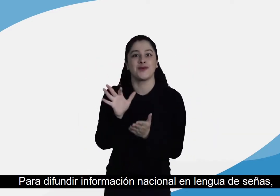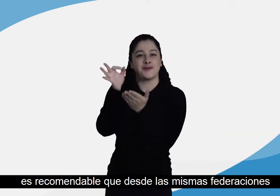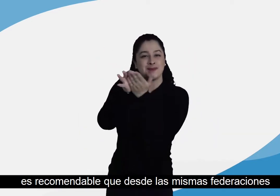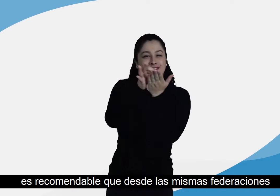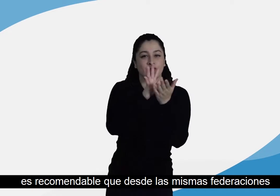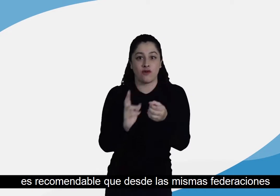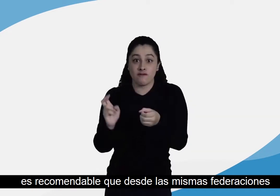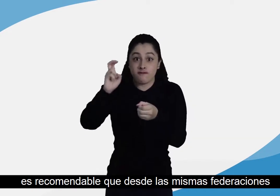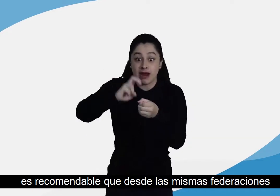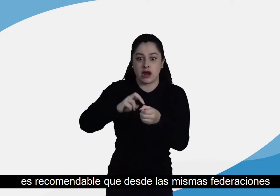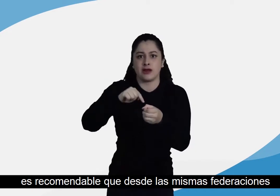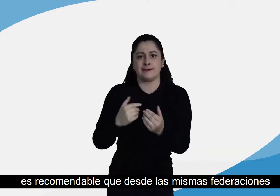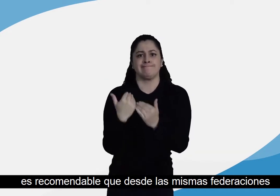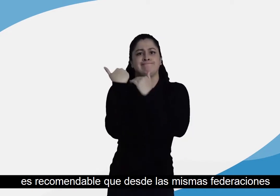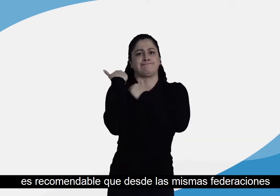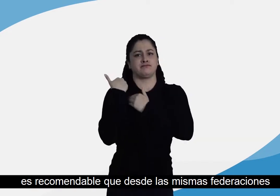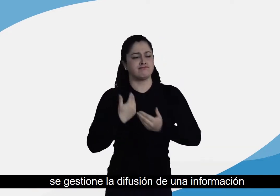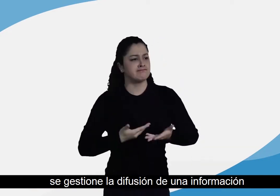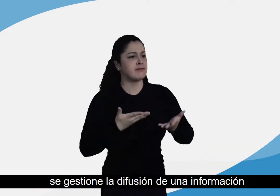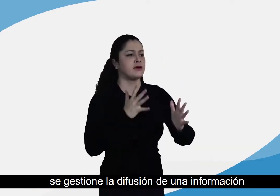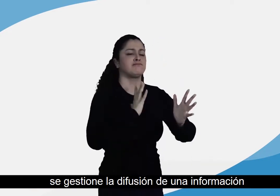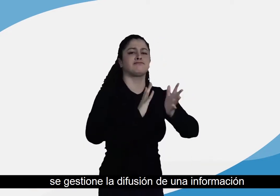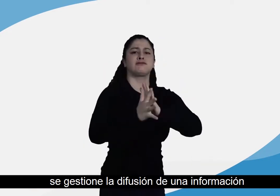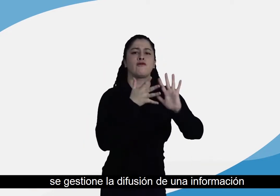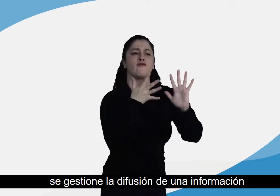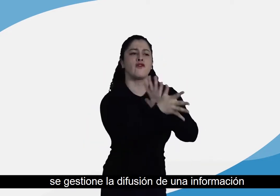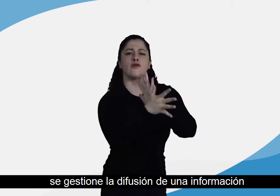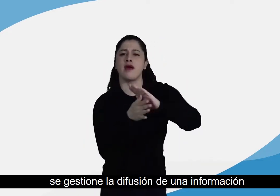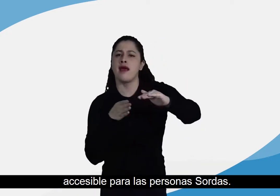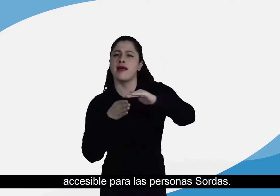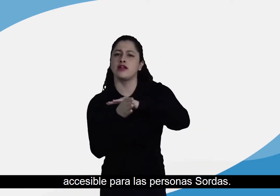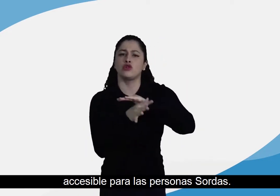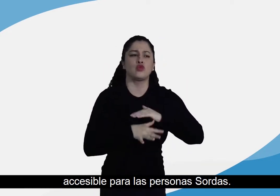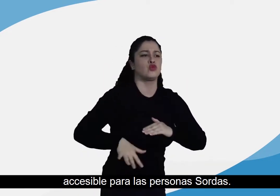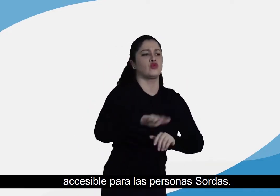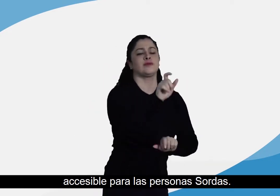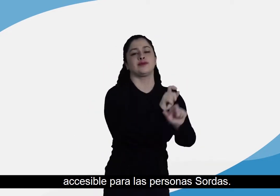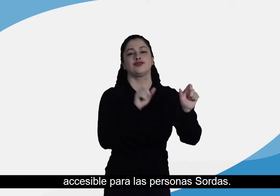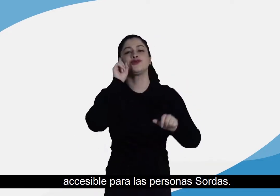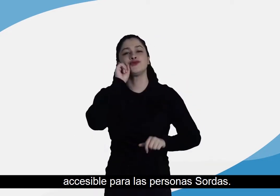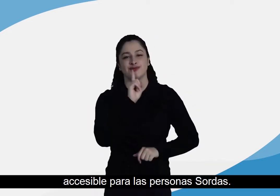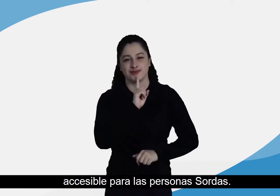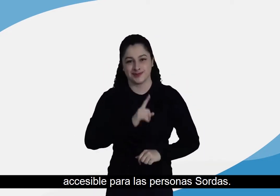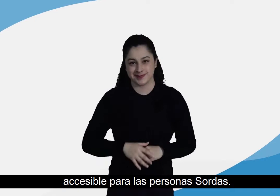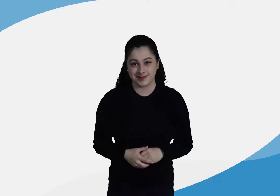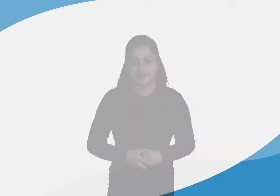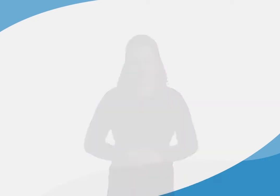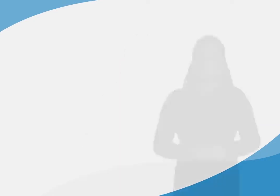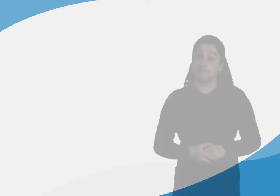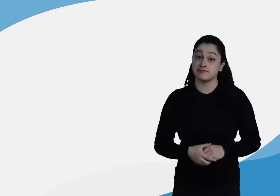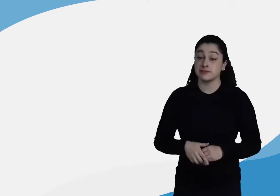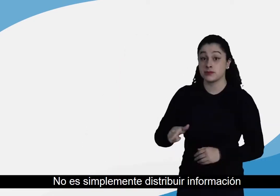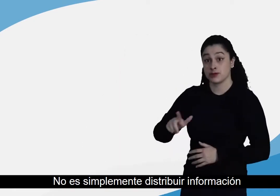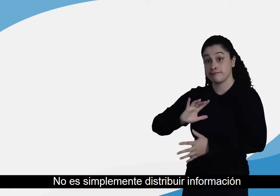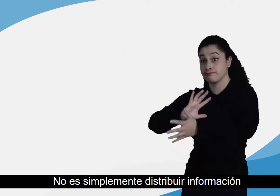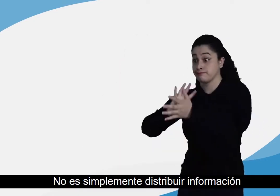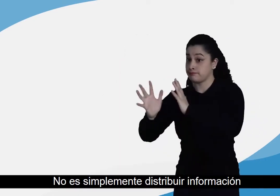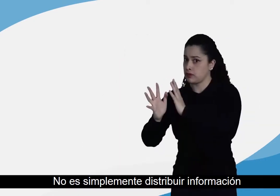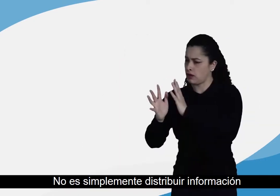en lengua de señas es recomendable que desde las mismas federaciones se gestione la difusión de una información accesible para las personas sordas.